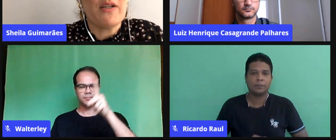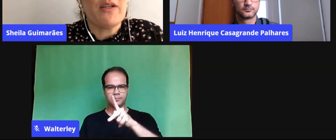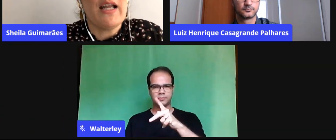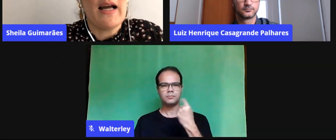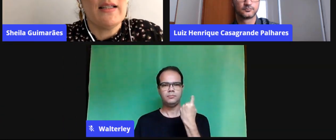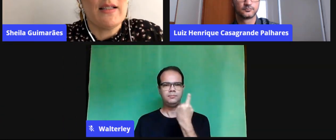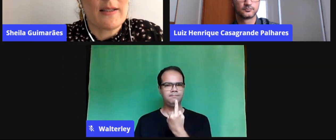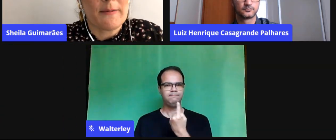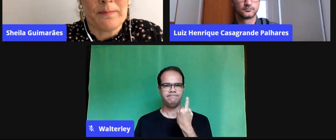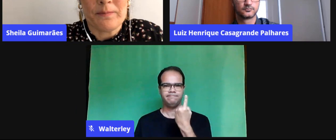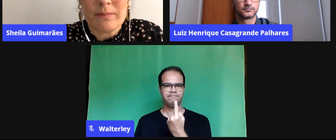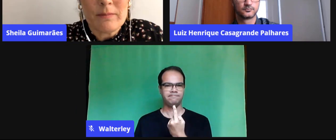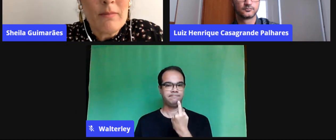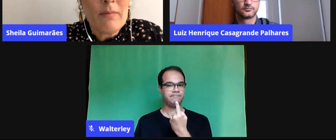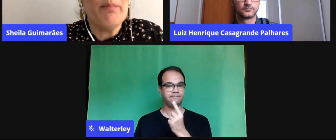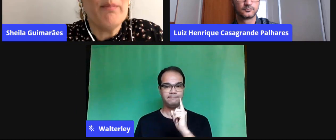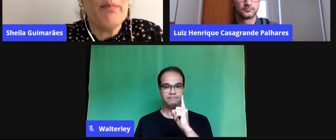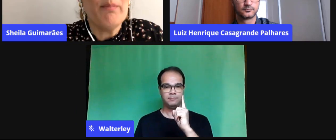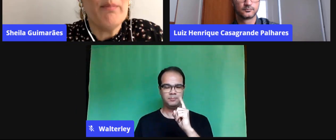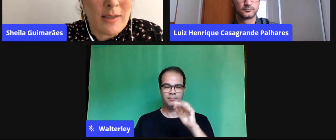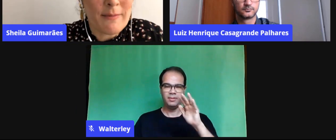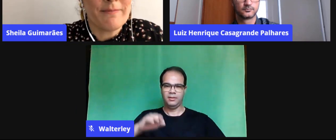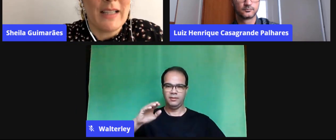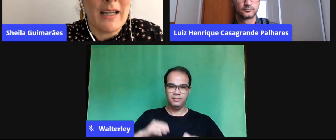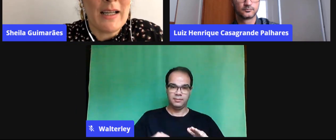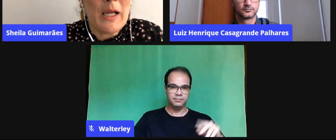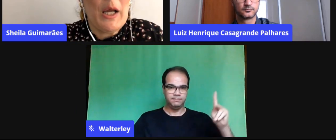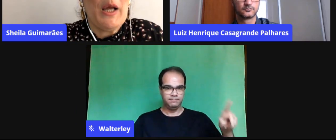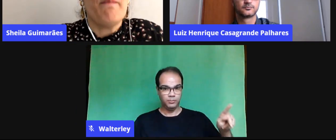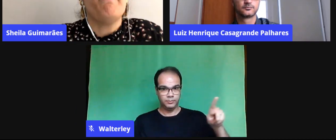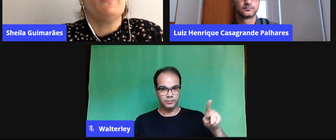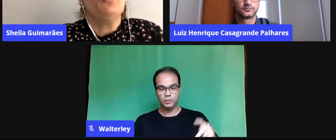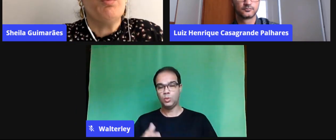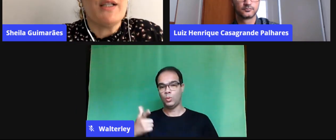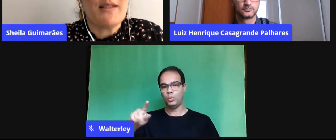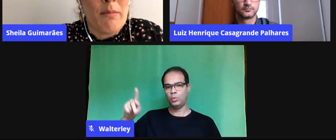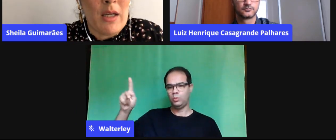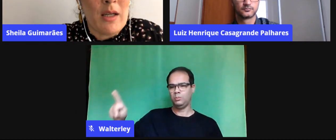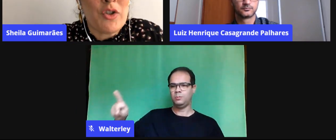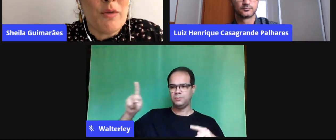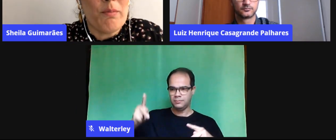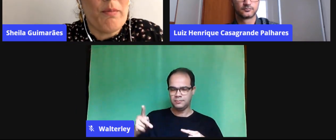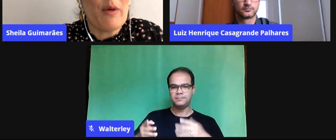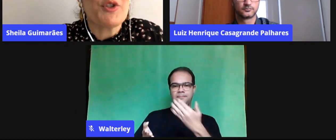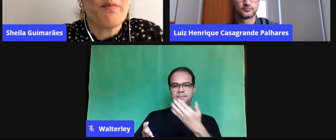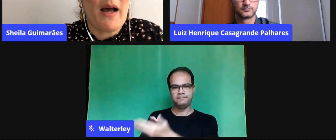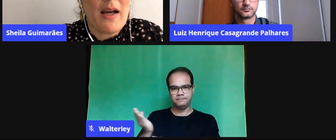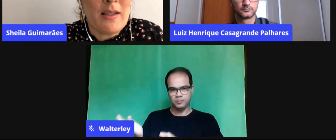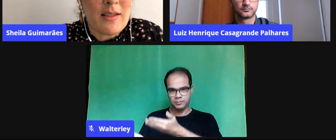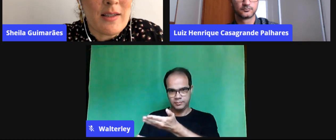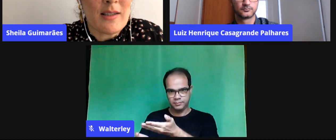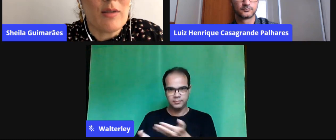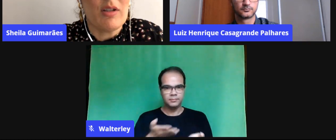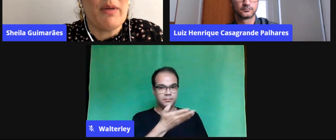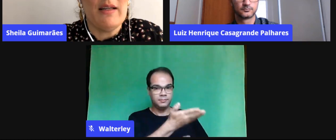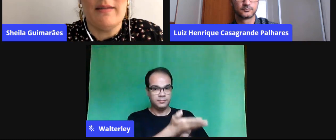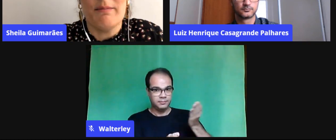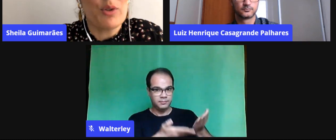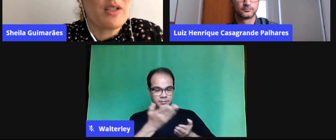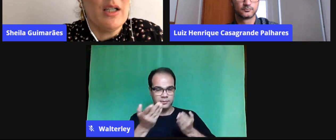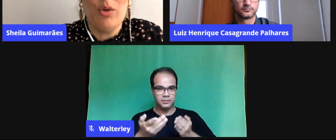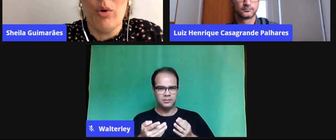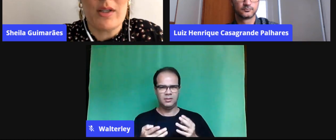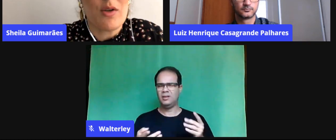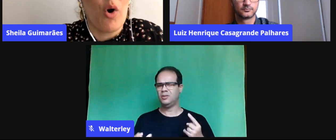angústias são partilhadas por nós, pelo grupo da SEMED, pelos pares, que estão também